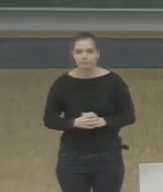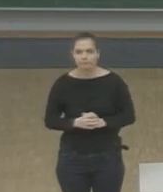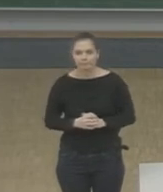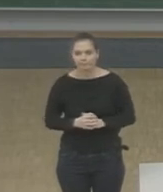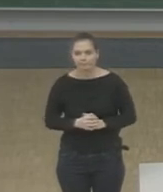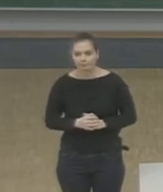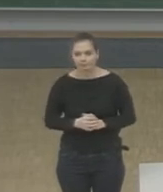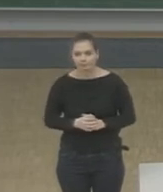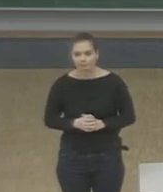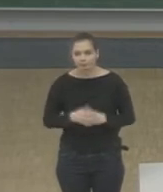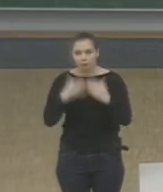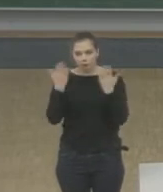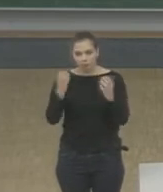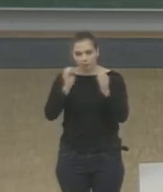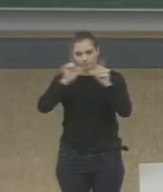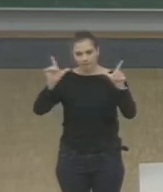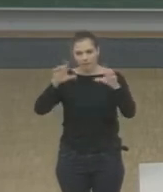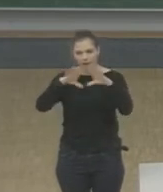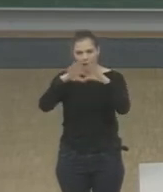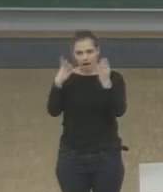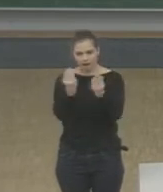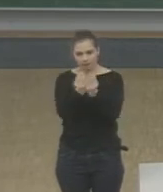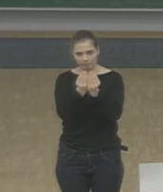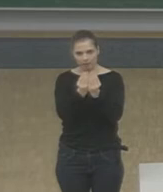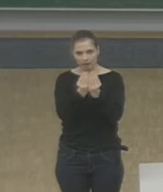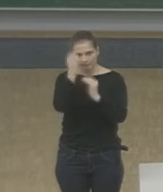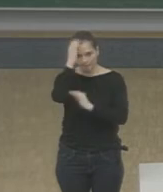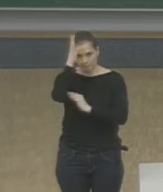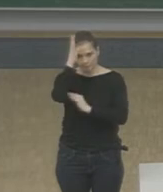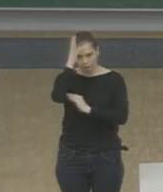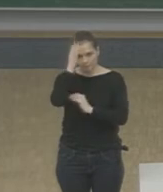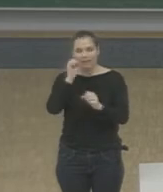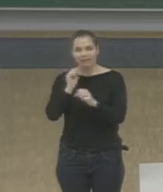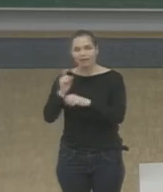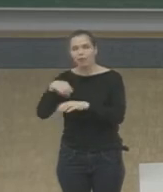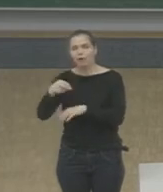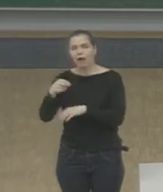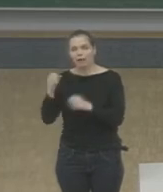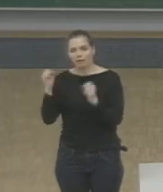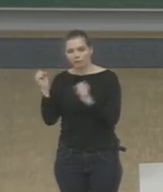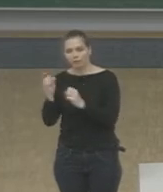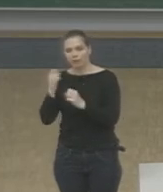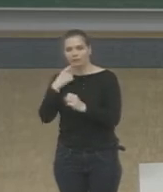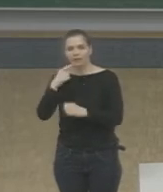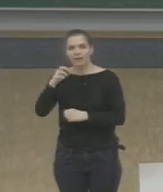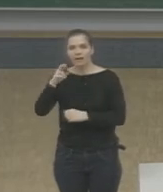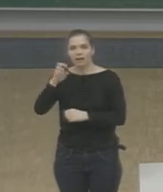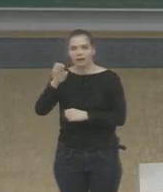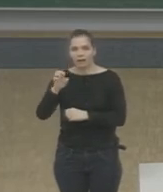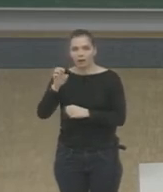Die so verstandene Allgemeinbildung kann man mit Heinrich Winther auch als Republikanisierung oder mit Hans-Werner Heimann